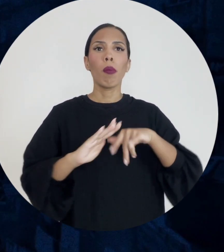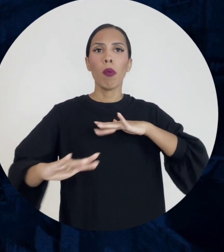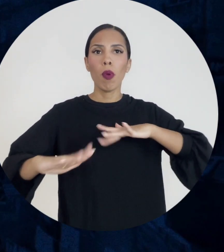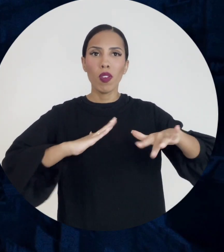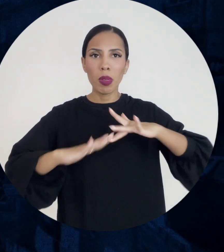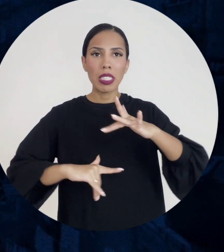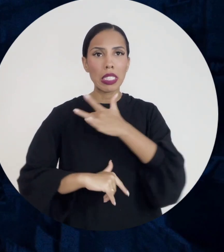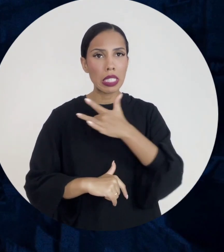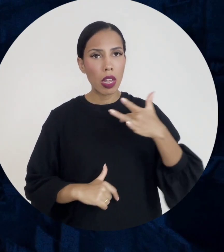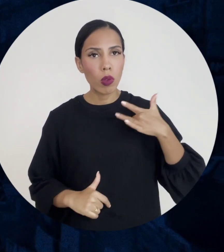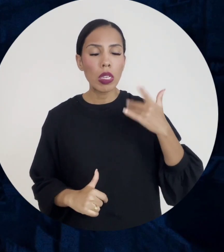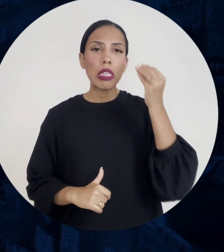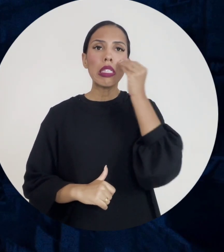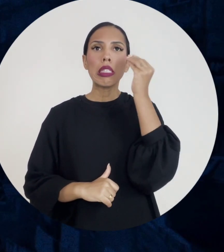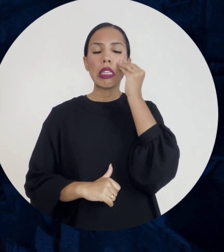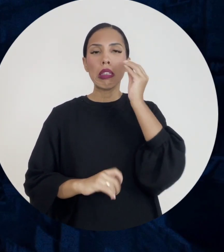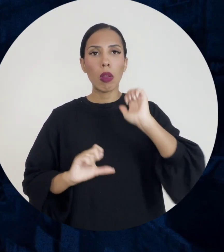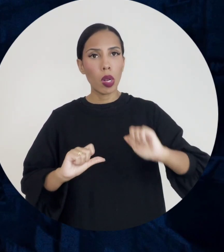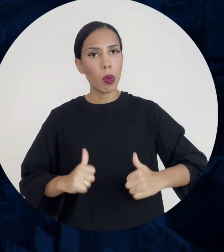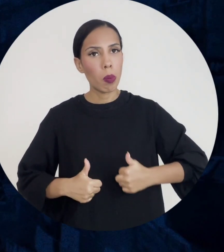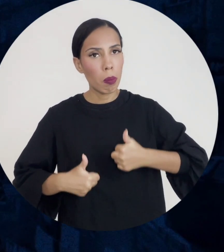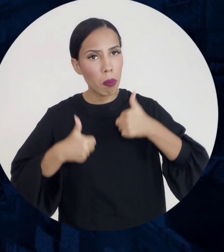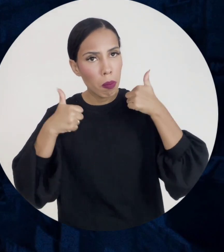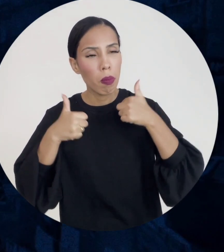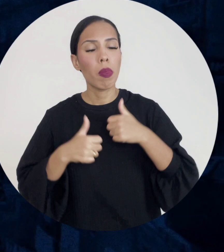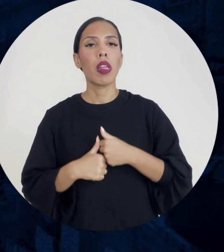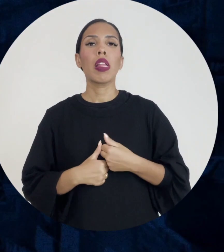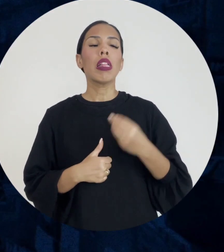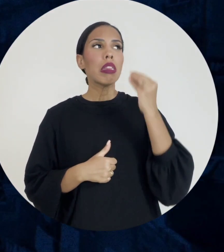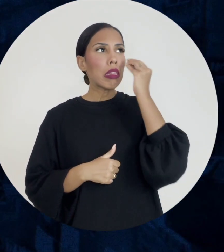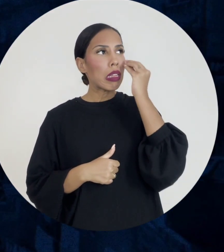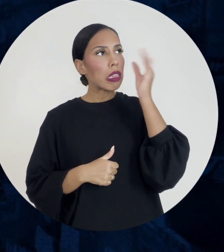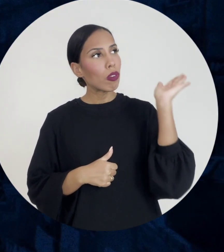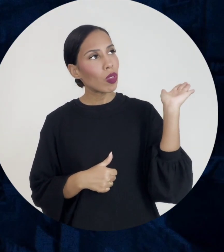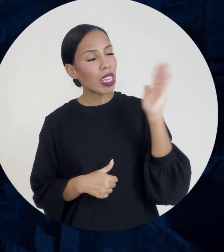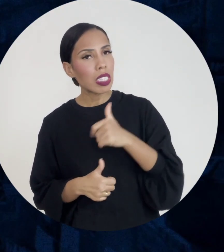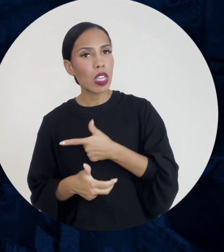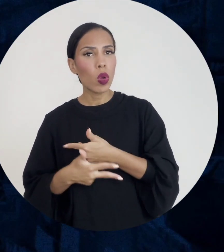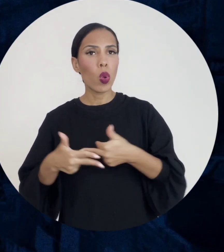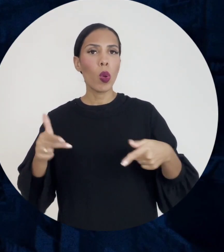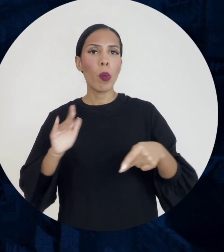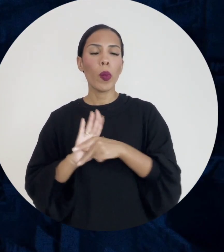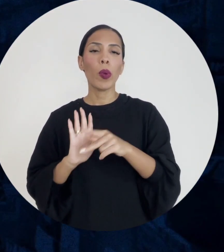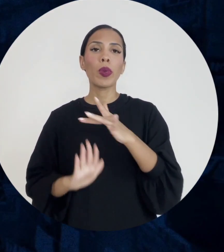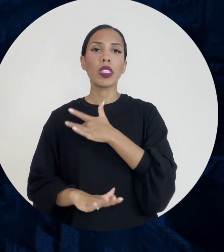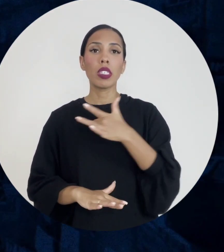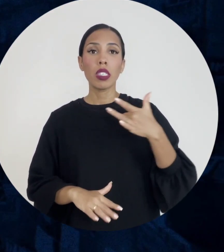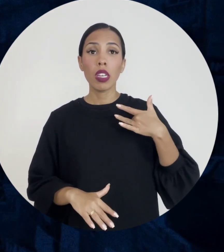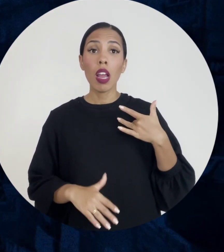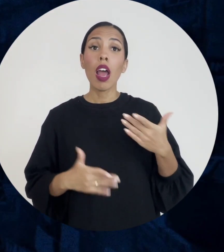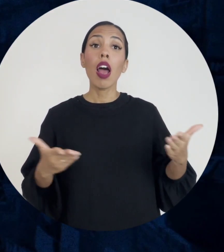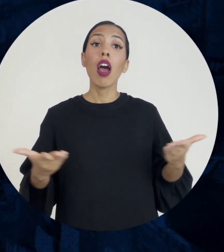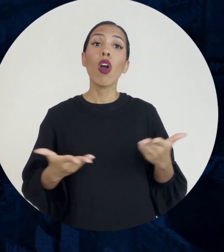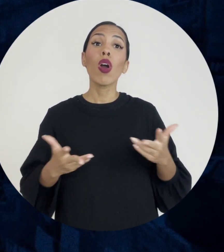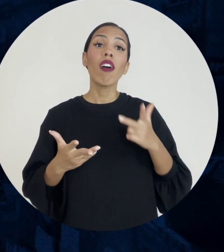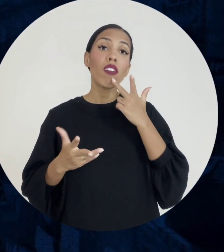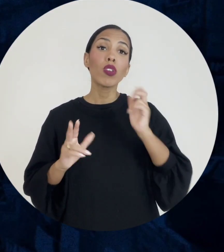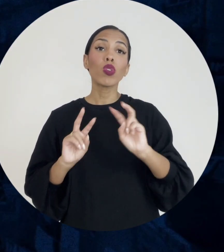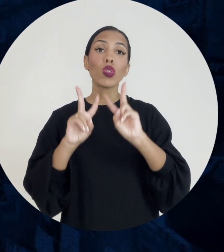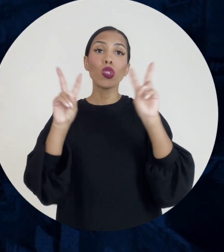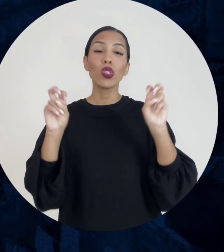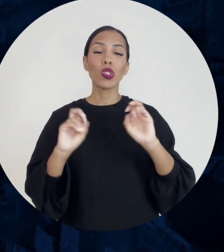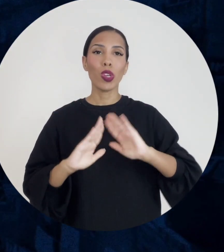também, tentando melhorar, trazer aparelhos de saúde para cá. E vamos entrar nessa questão agora da escolinha,